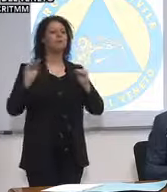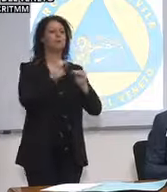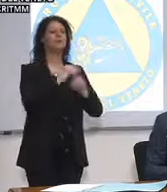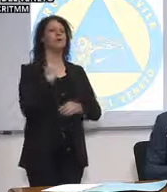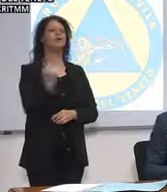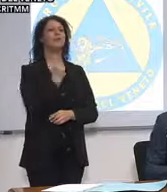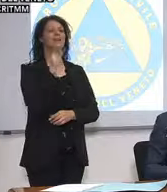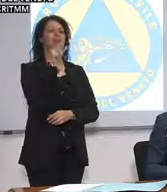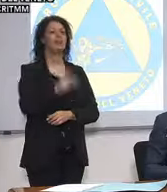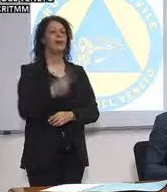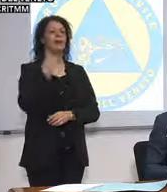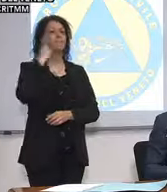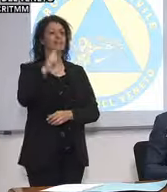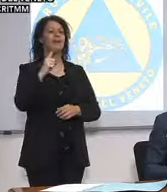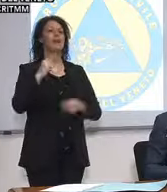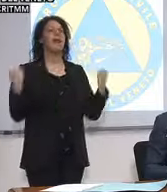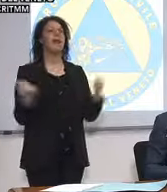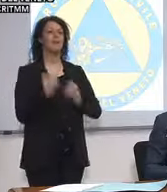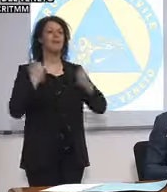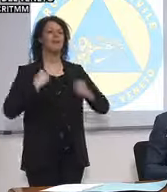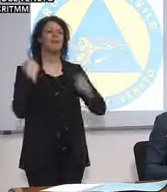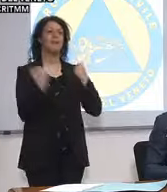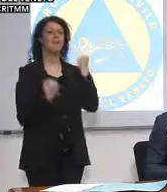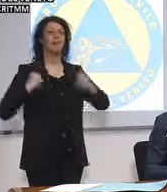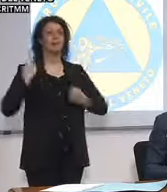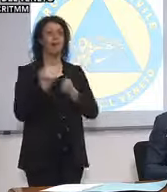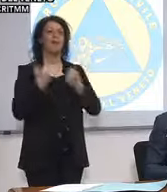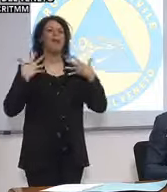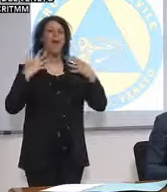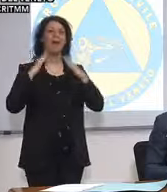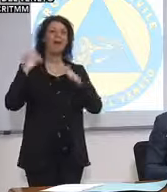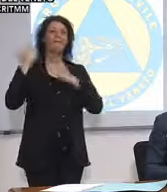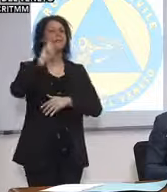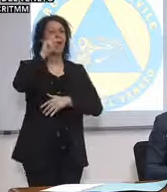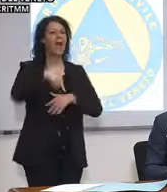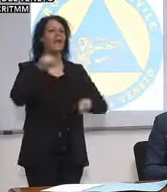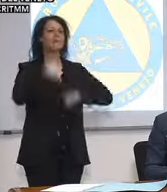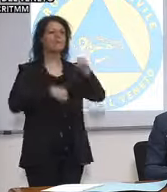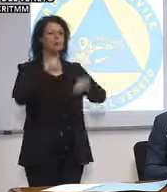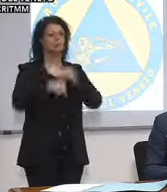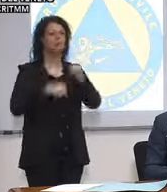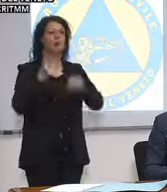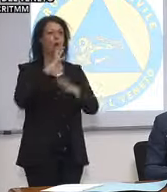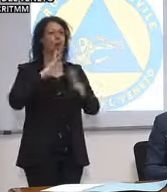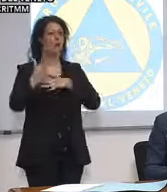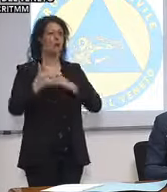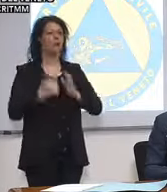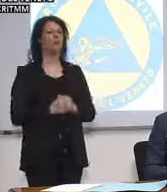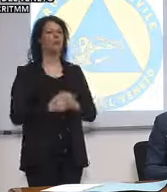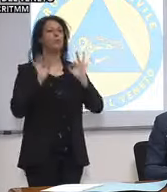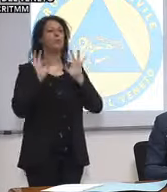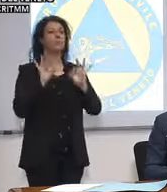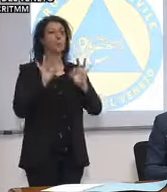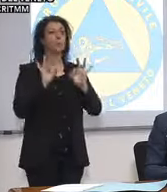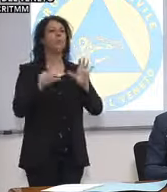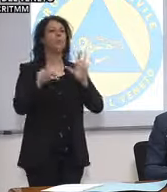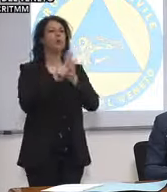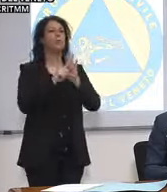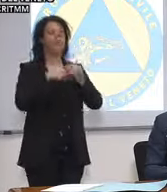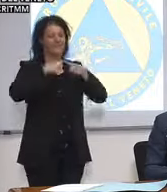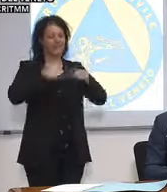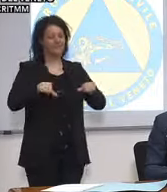individuale per attività motoria e attività all'aria aperta, anche con bicicletta e altro mezzo, in tutto il territorio comunale di